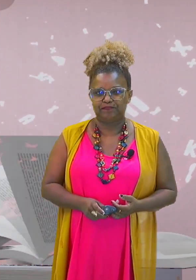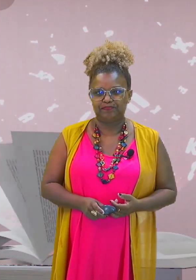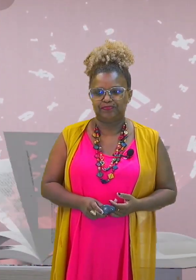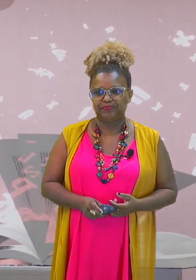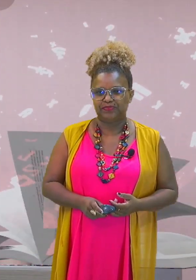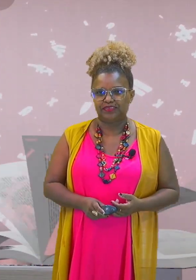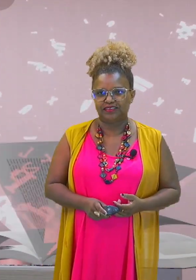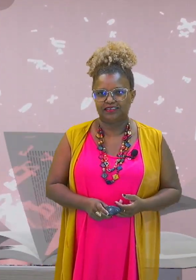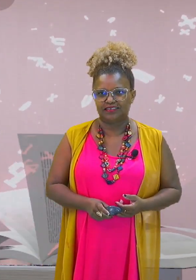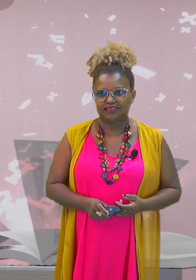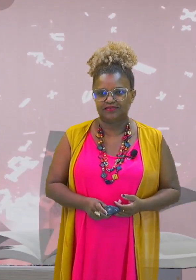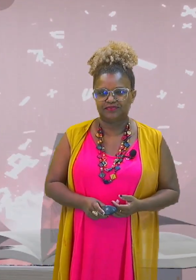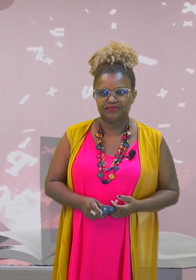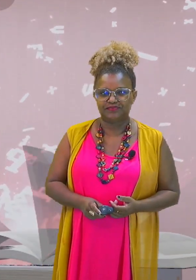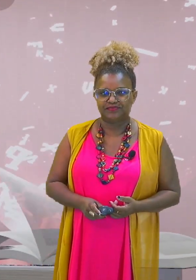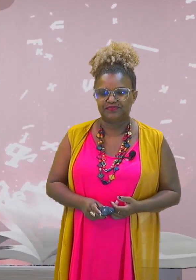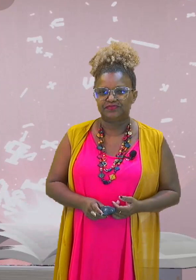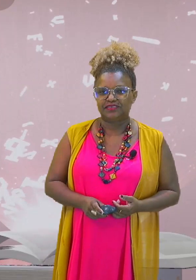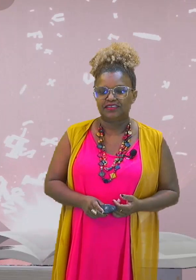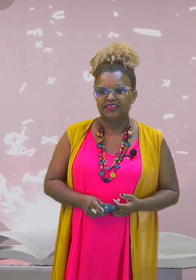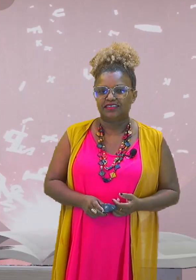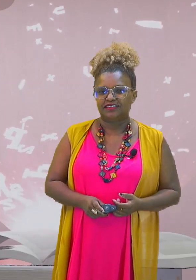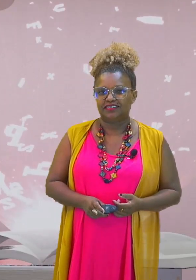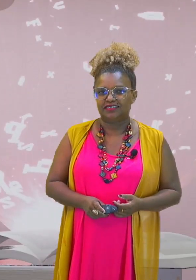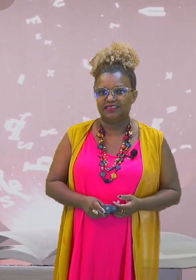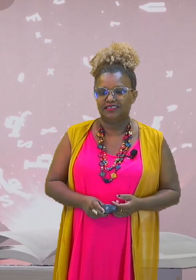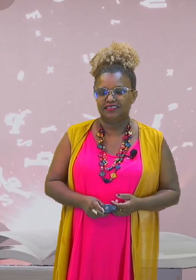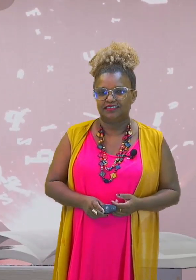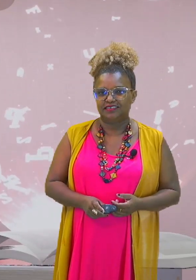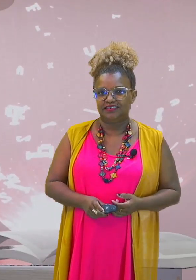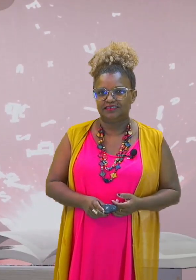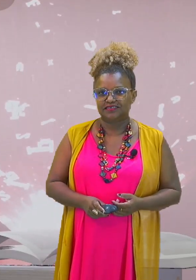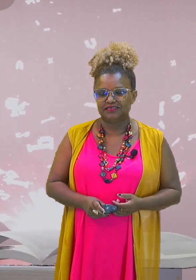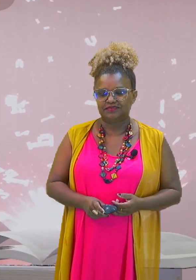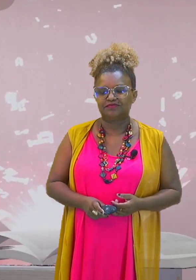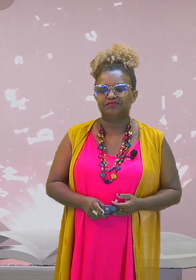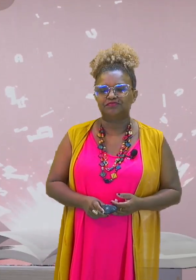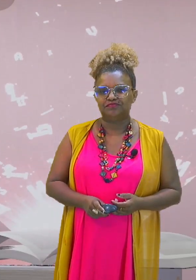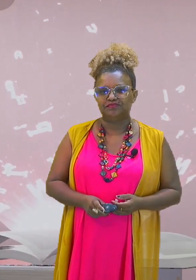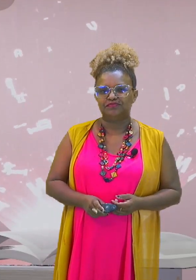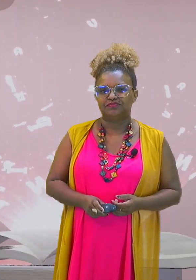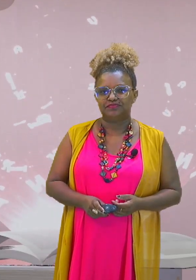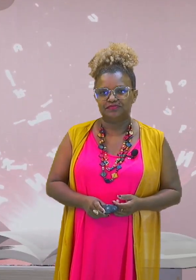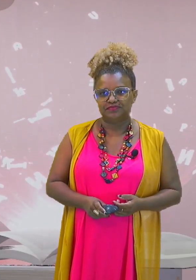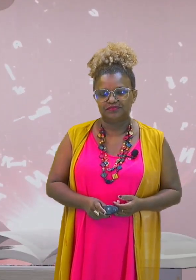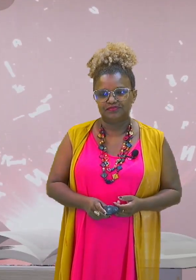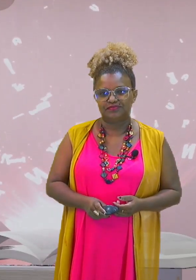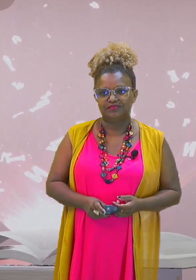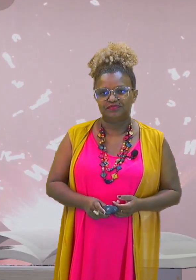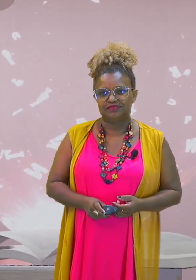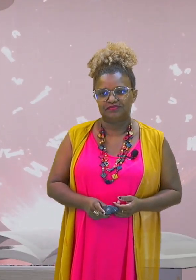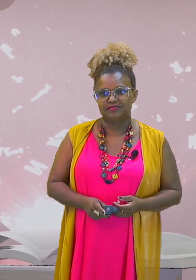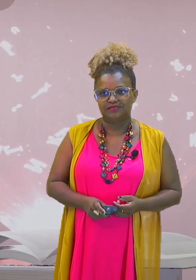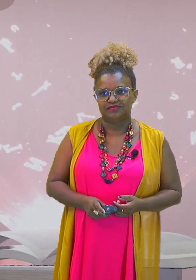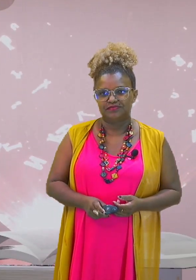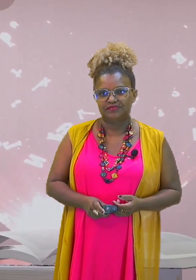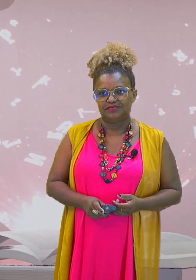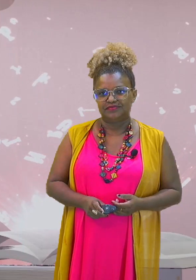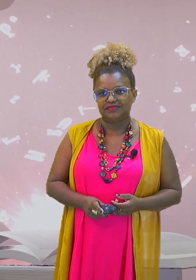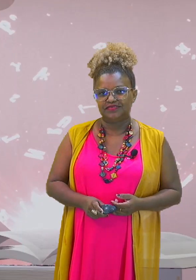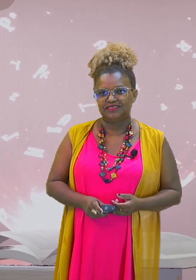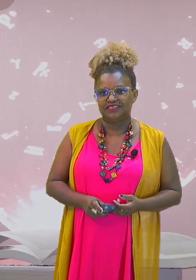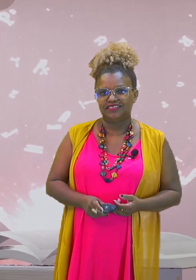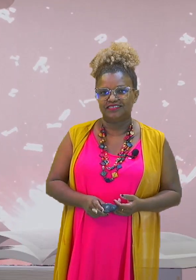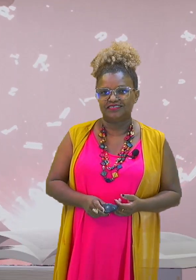de 15 anos sabe muito bem esse conto mas hoje a nossa leitura inicial vai ser exatamente um conto